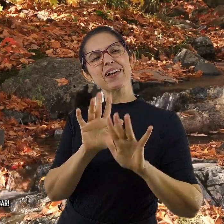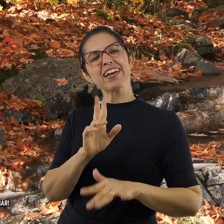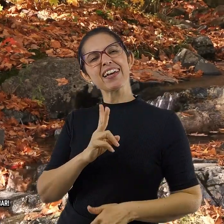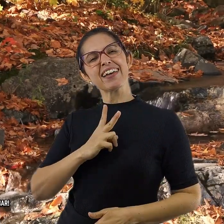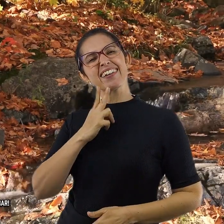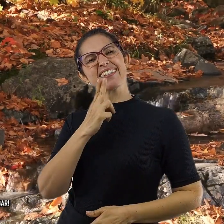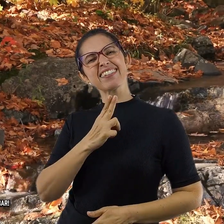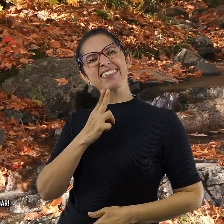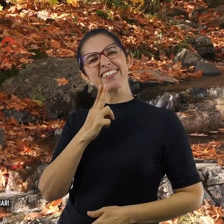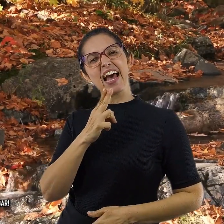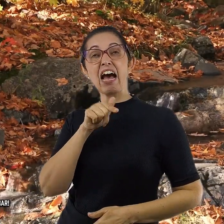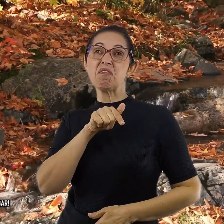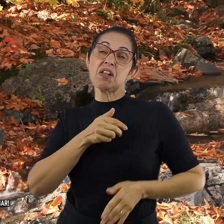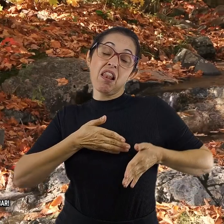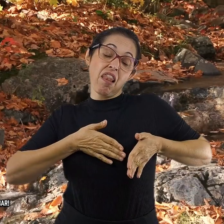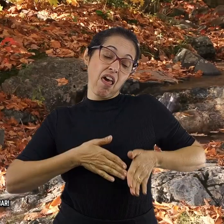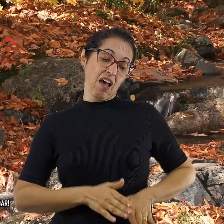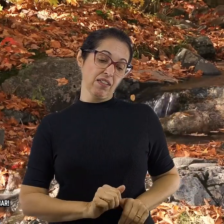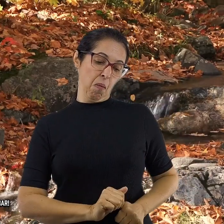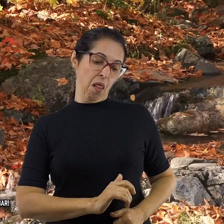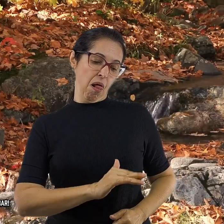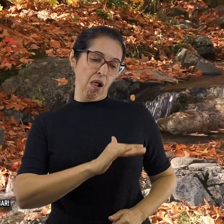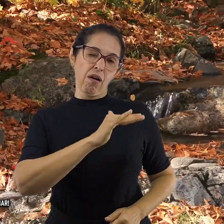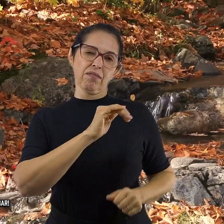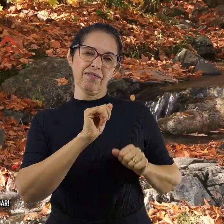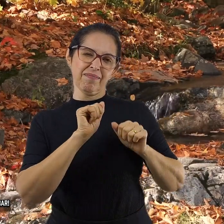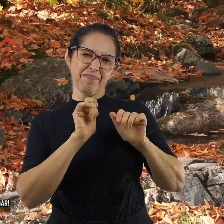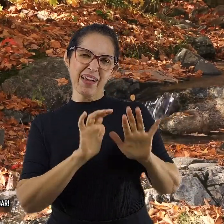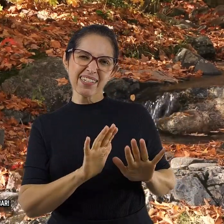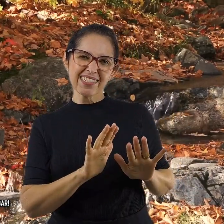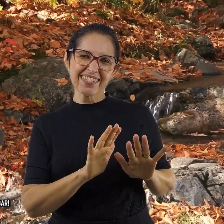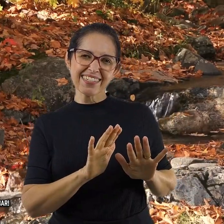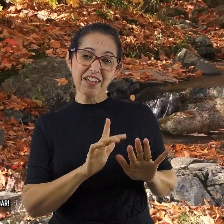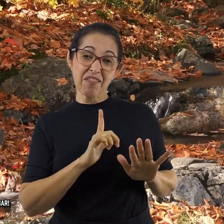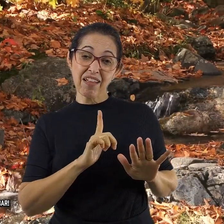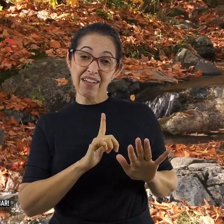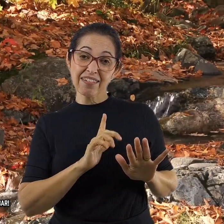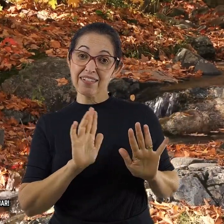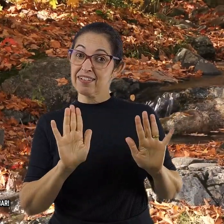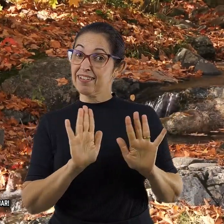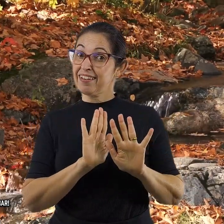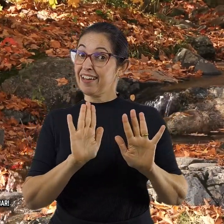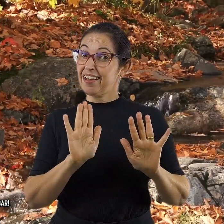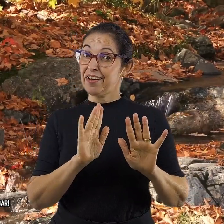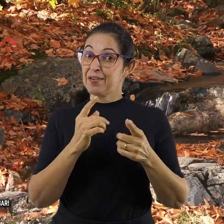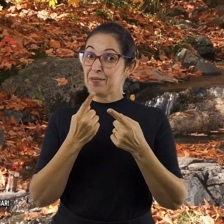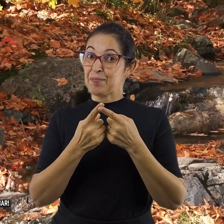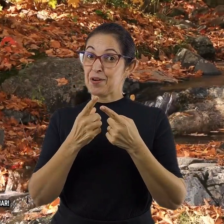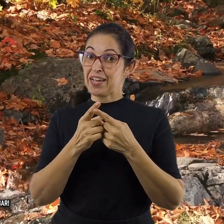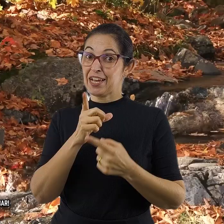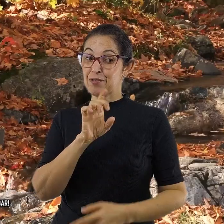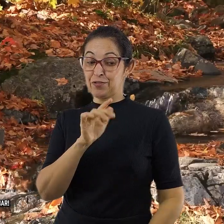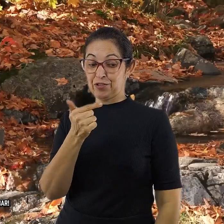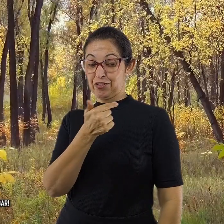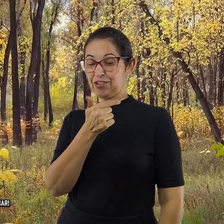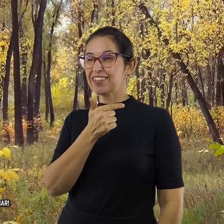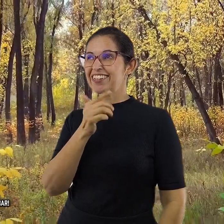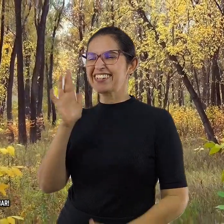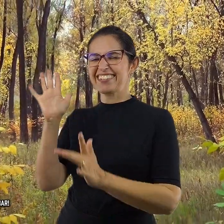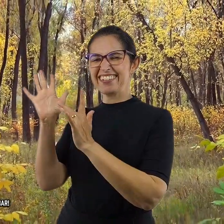você nasceu uma bênção, mas você é uma bênção porque Jesus te perdoou um